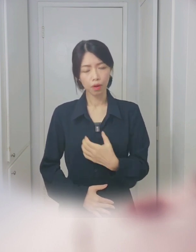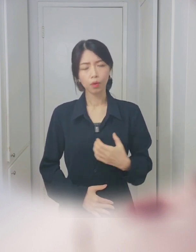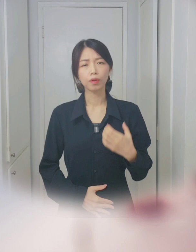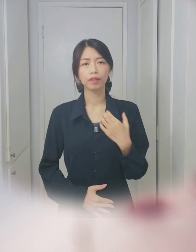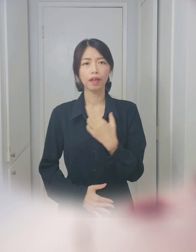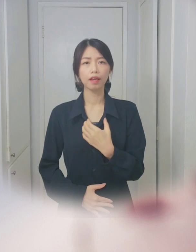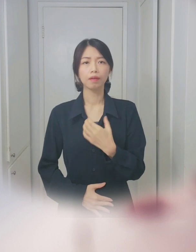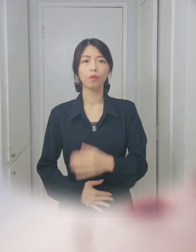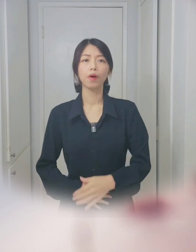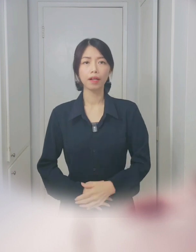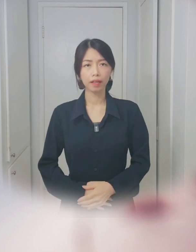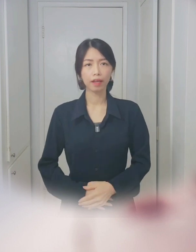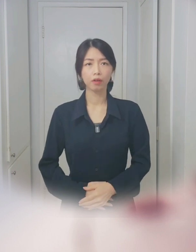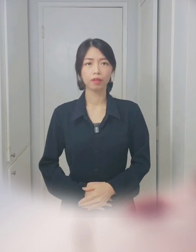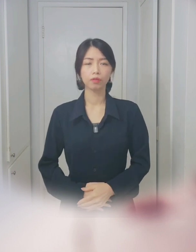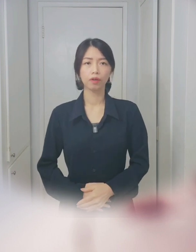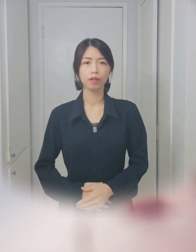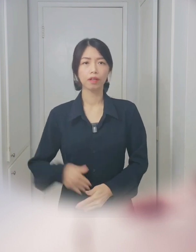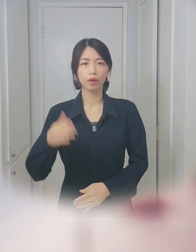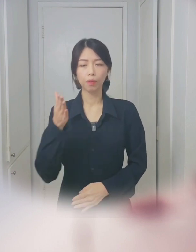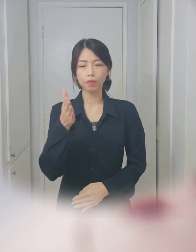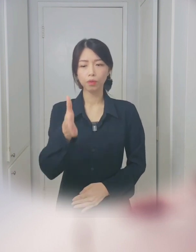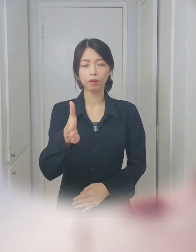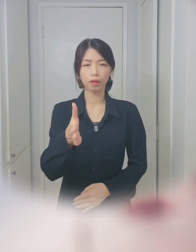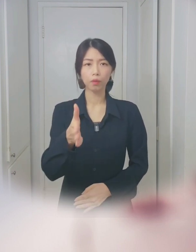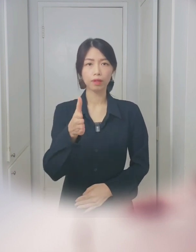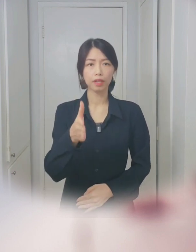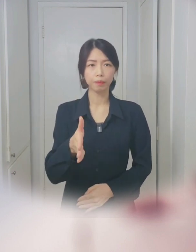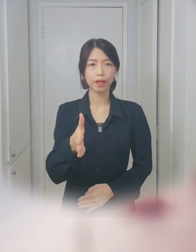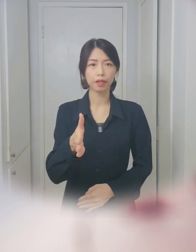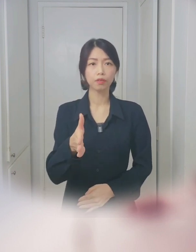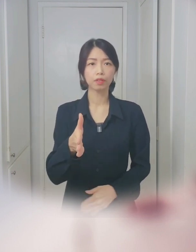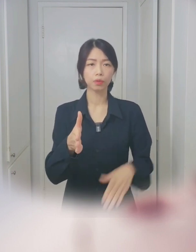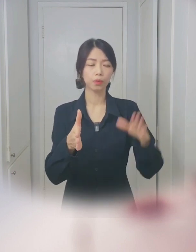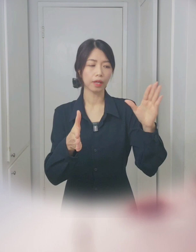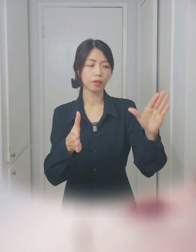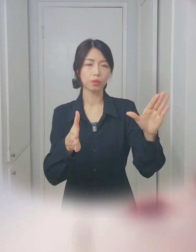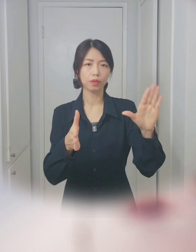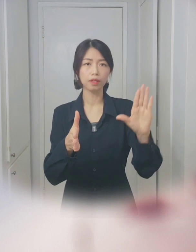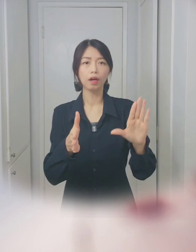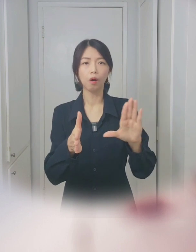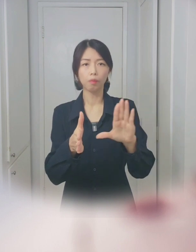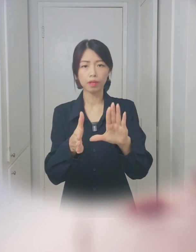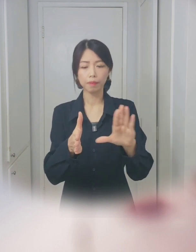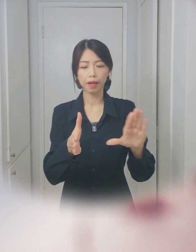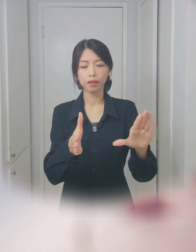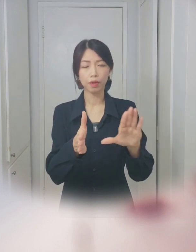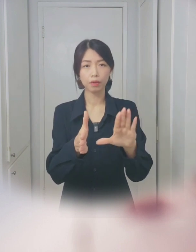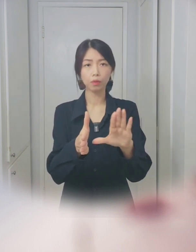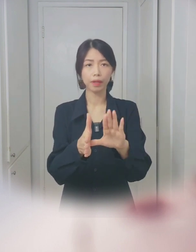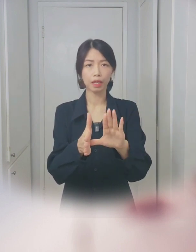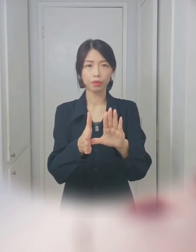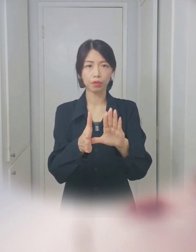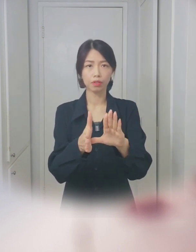괴로울 때, 뭐뭐 할 때 이런 수어는 왼손은 이렇게 손끝이 앞을 향하게 해주시고 다른 손은 엄지만